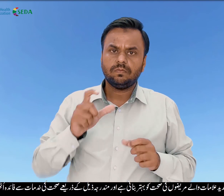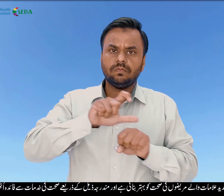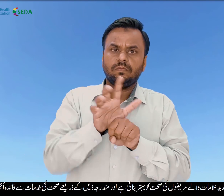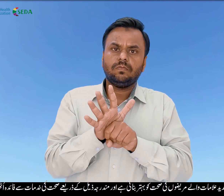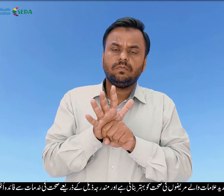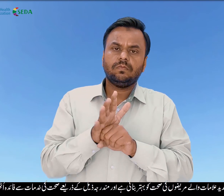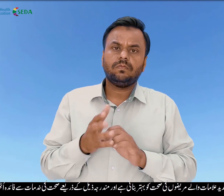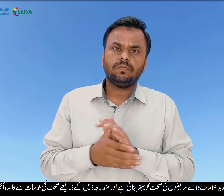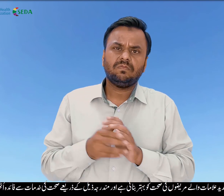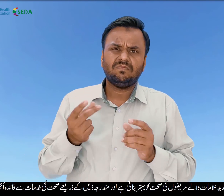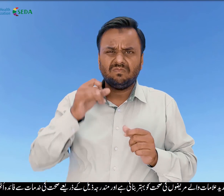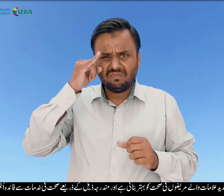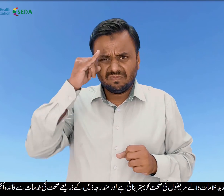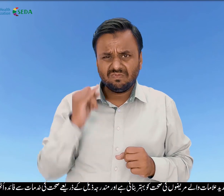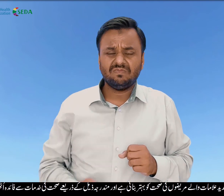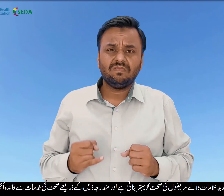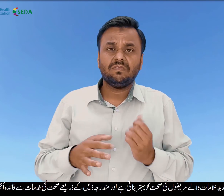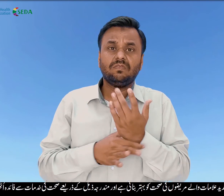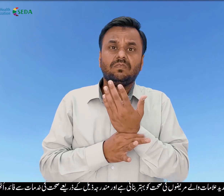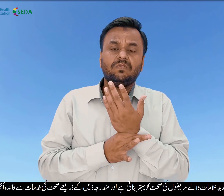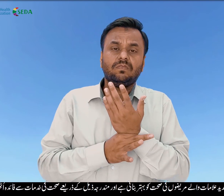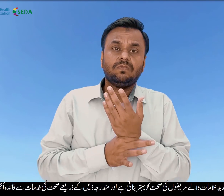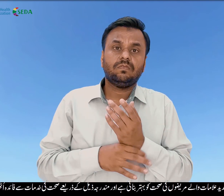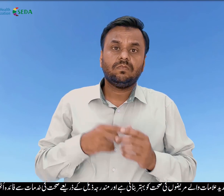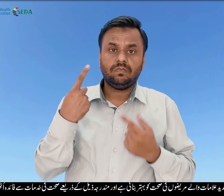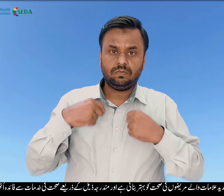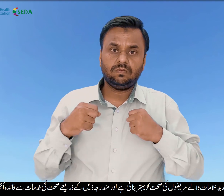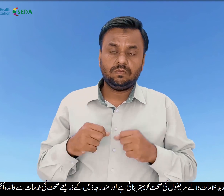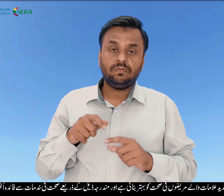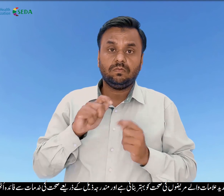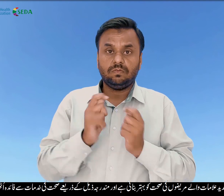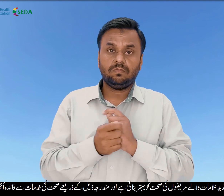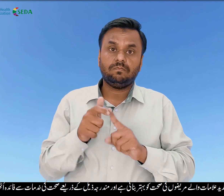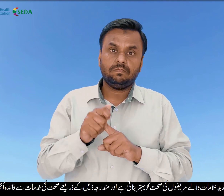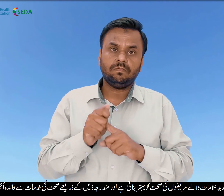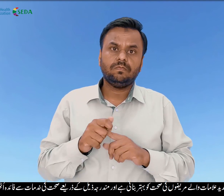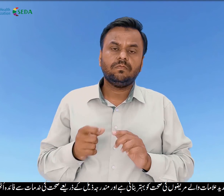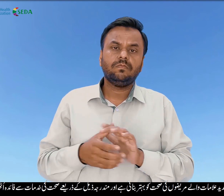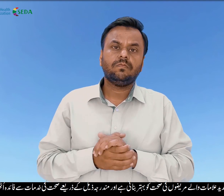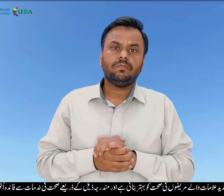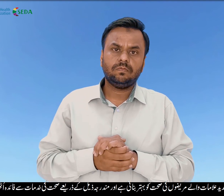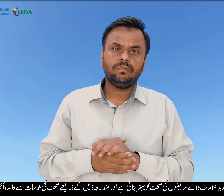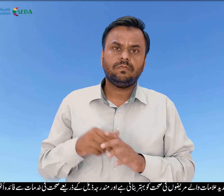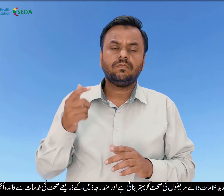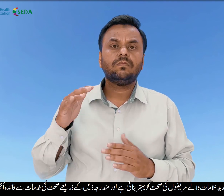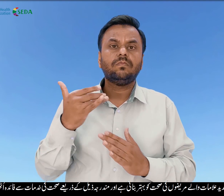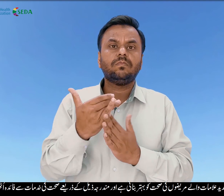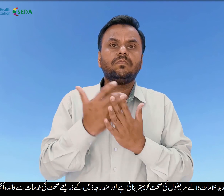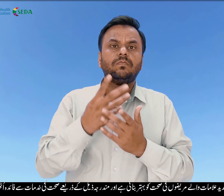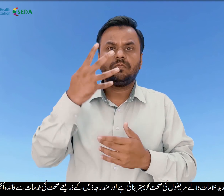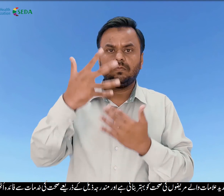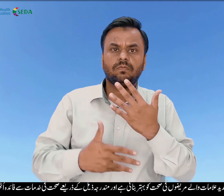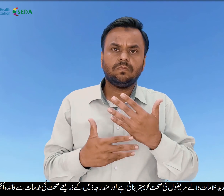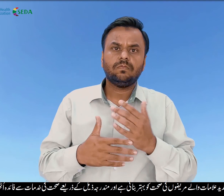بحالی کووڈ-19 کی شدید علامات والے مریضوں کی صحت کو بہتر بناتی ہے اور مندرجہ ذیل کے